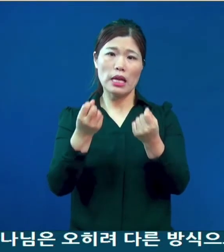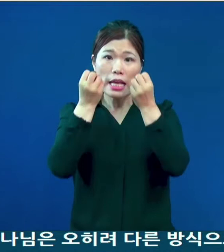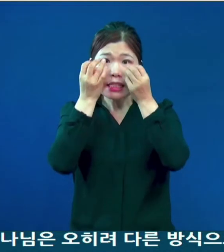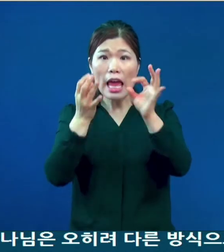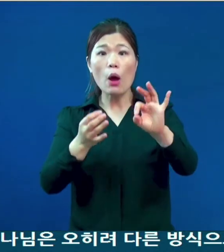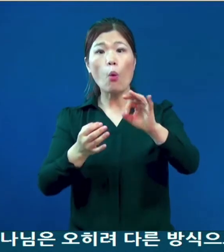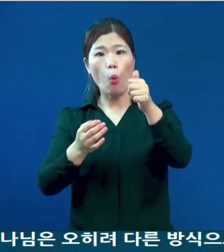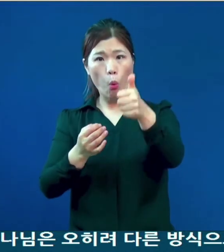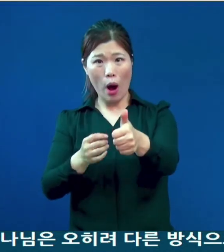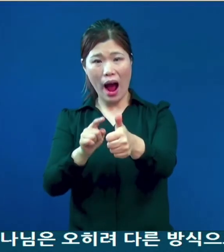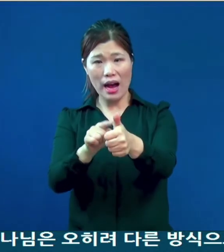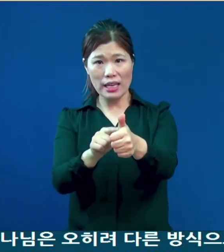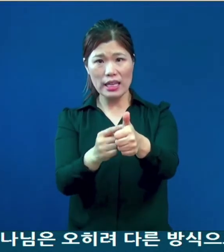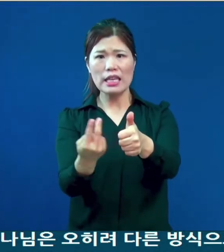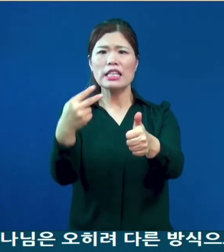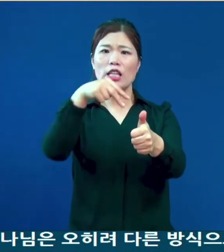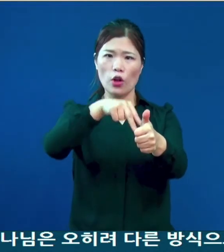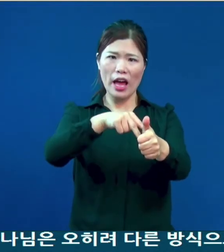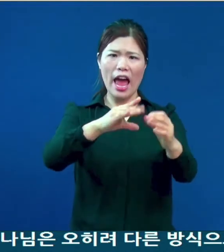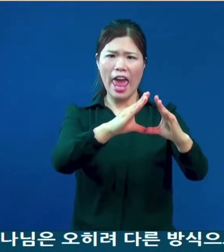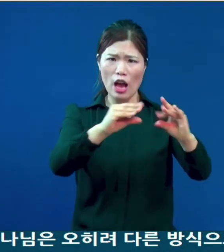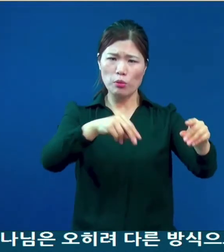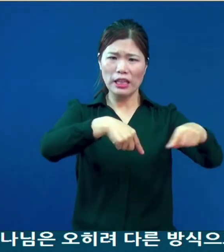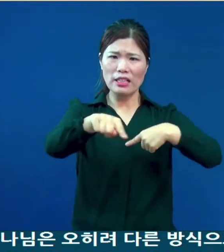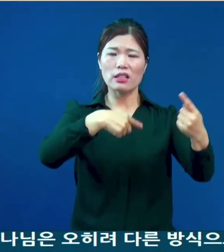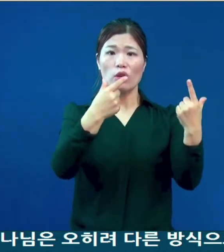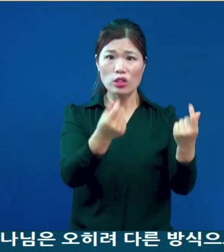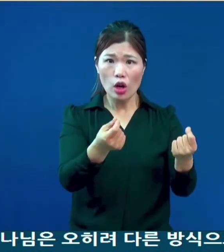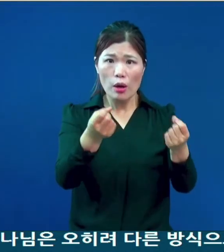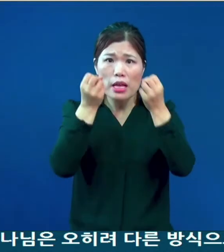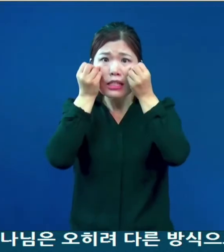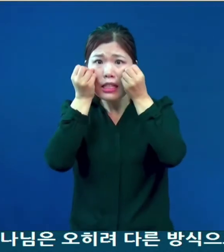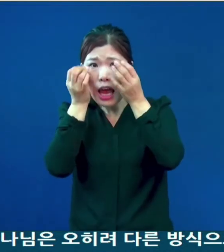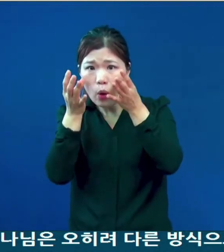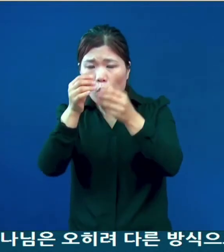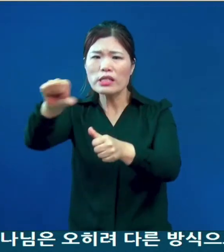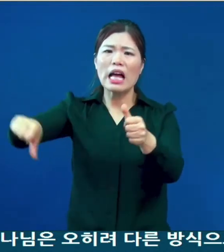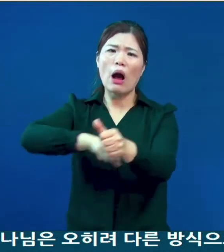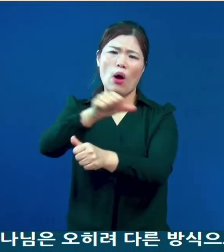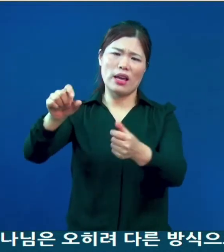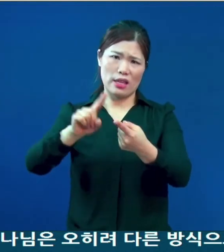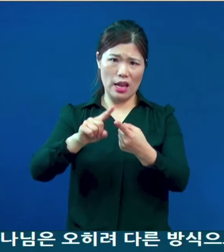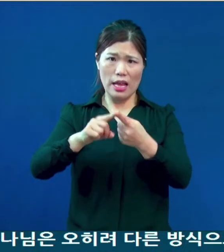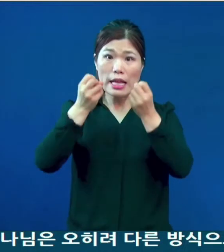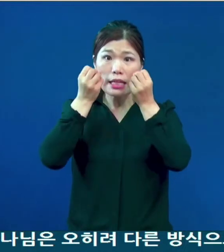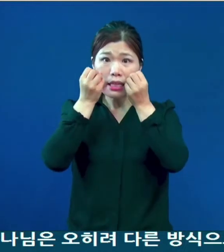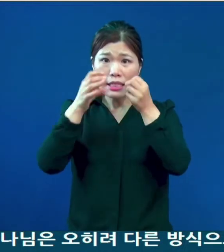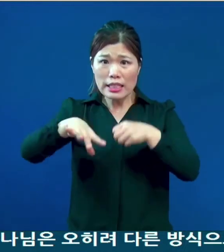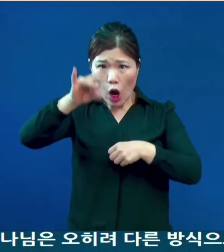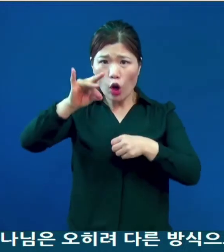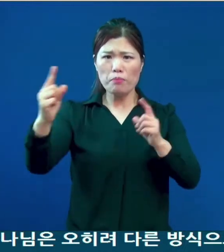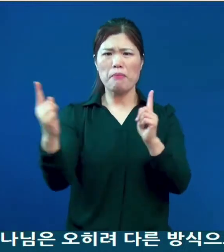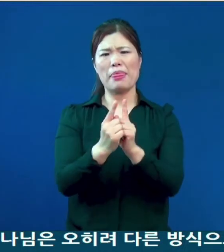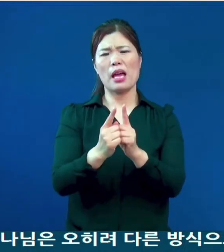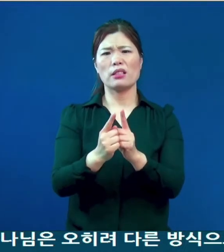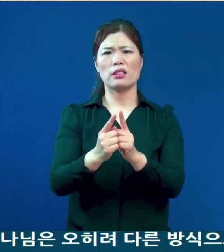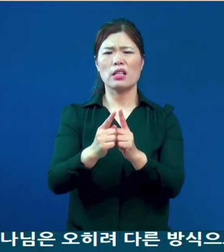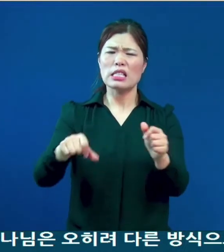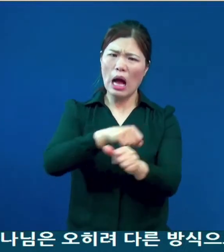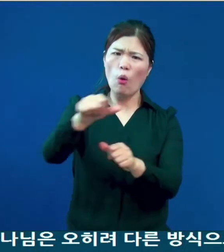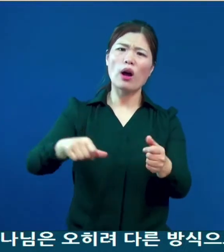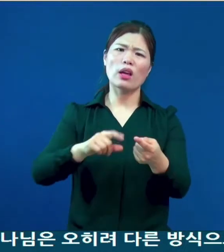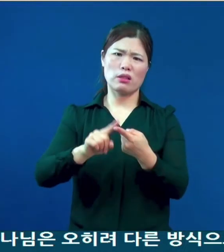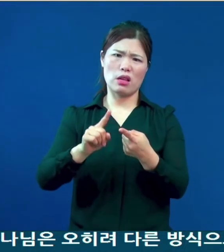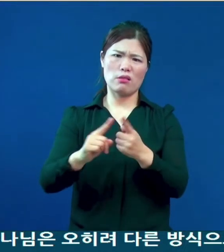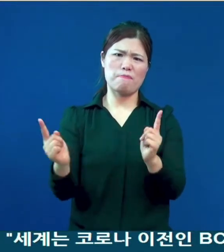일어나 애굽을 다스리듯 새로운 상황, 처음 걸어가 본 길들을 맞닥뜨릴 수 있습니다. 우리는 그